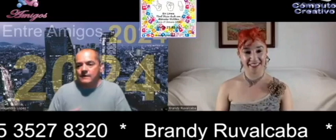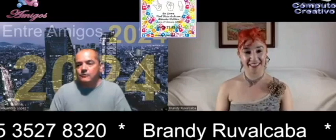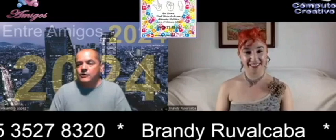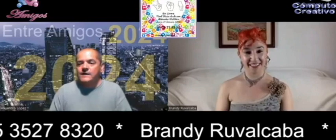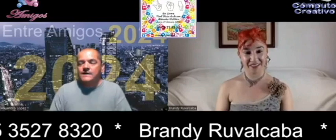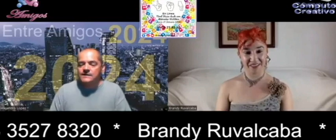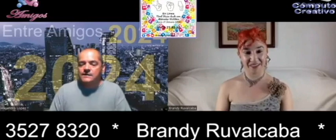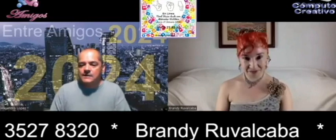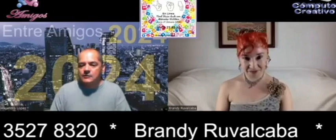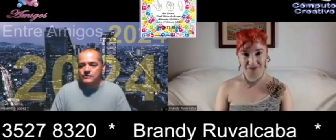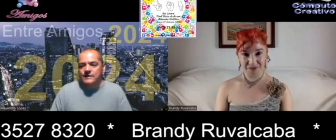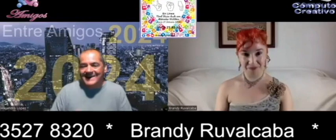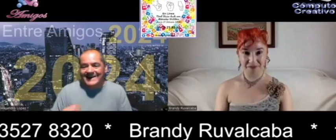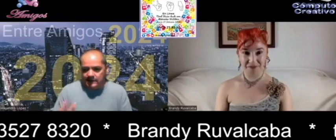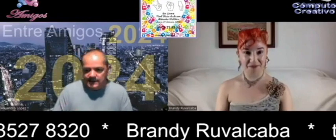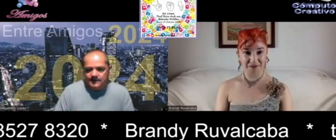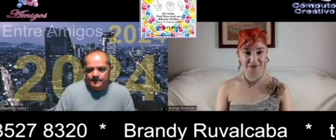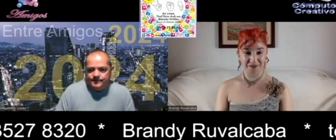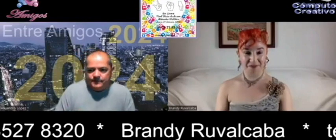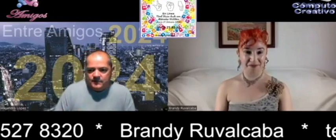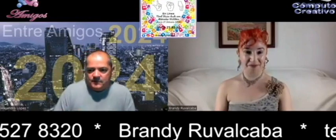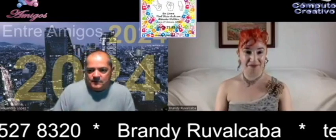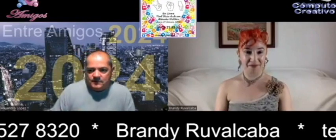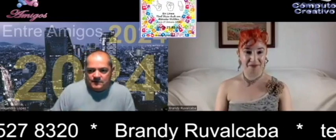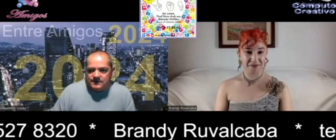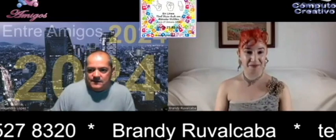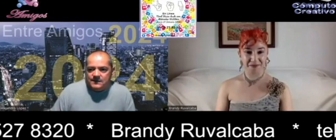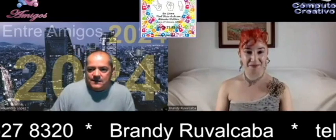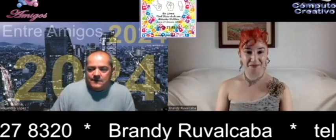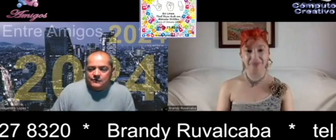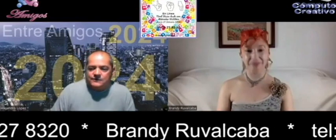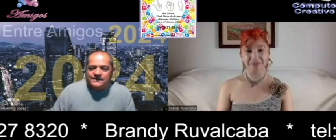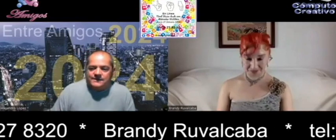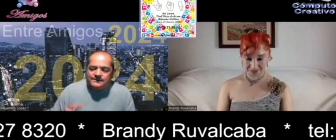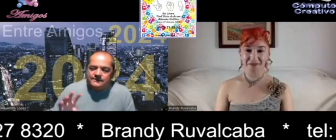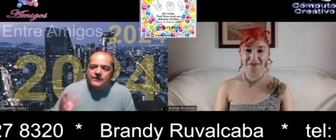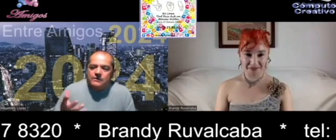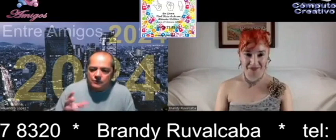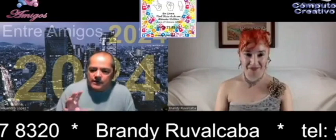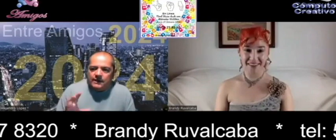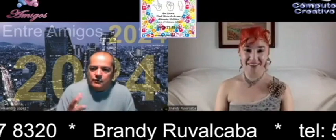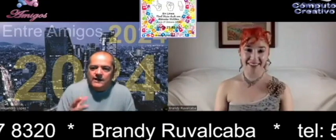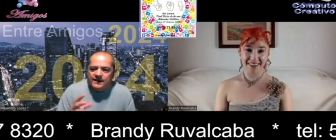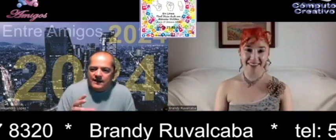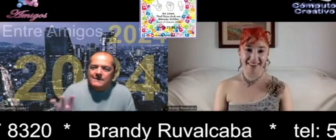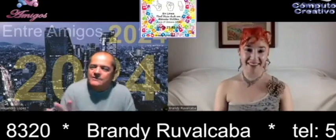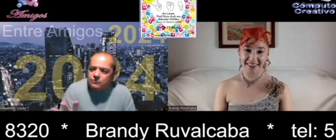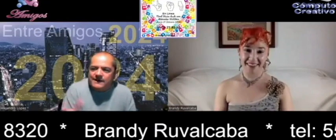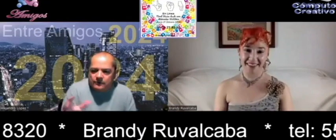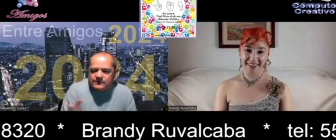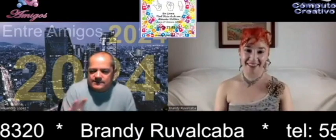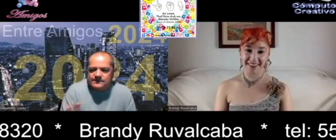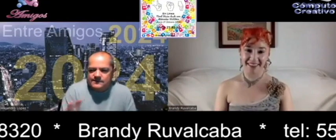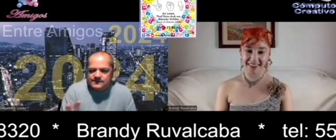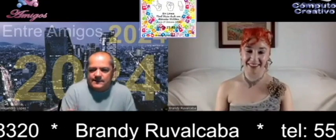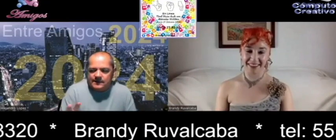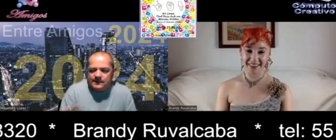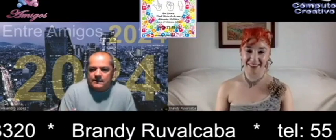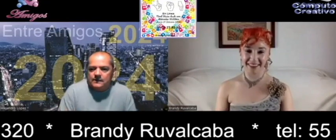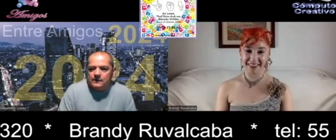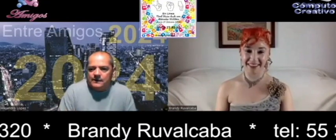forma de comunicarse entre ellos era en latín, ¿sí? Entonces así fue como que una idea, más o menos